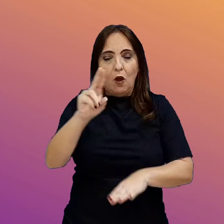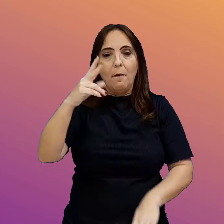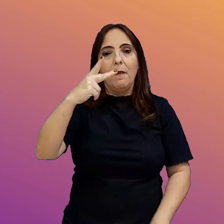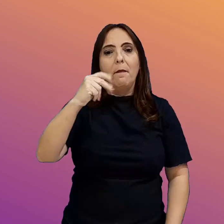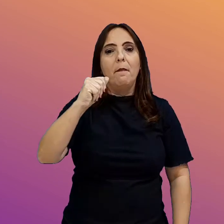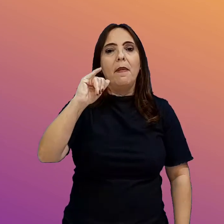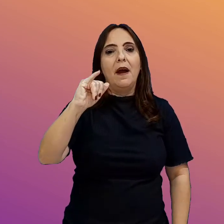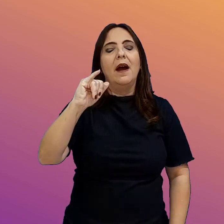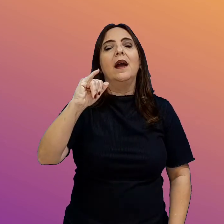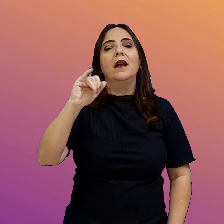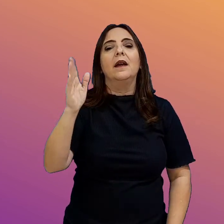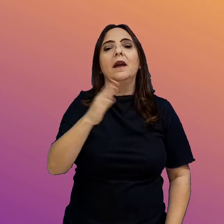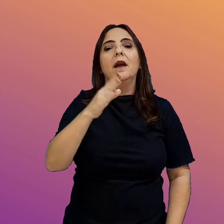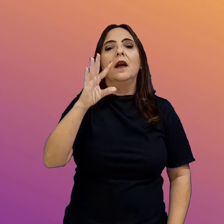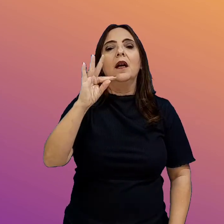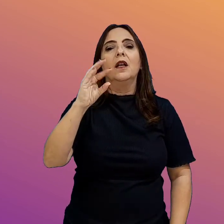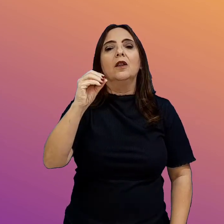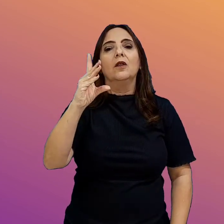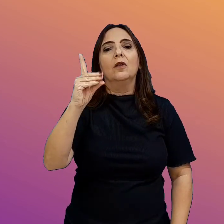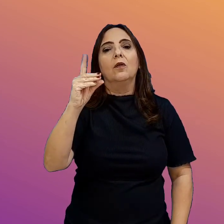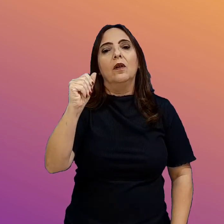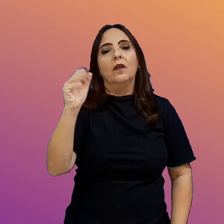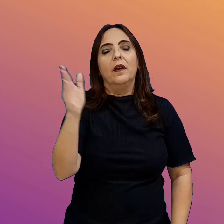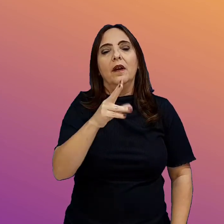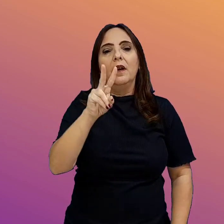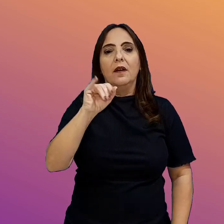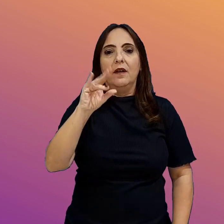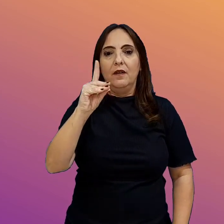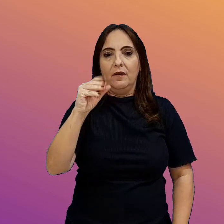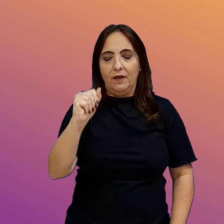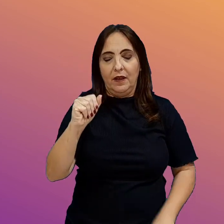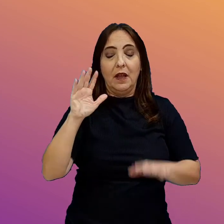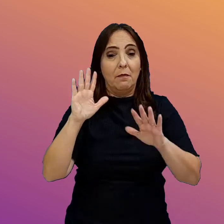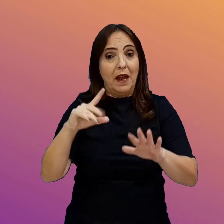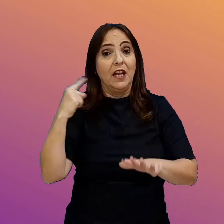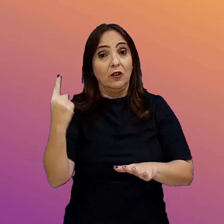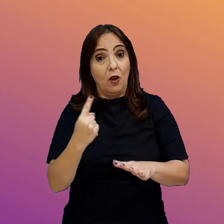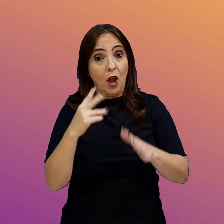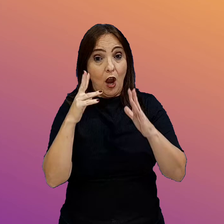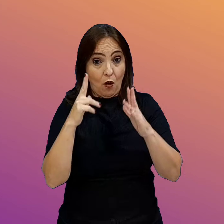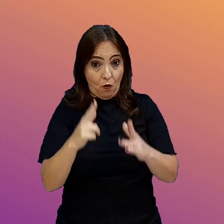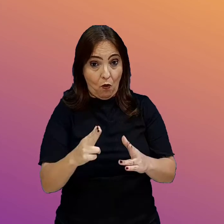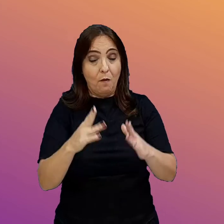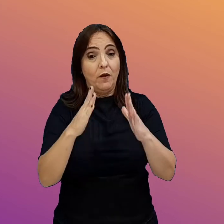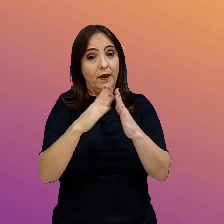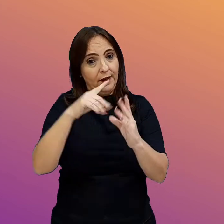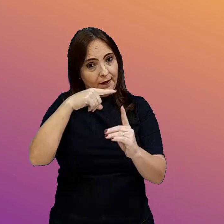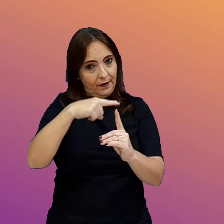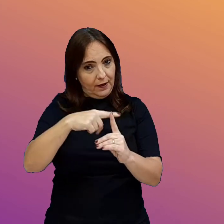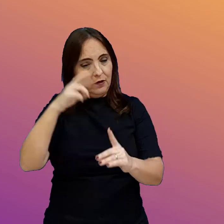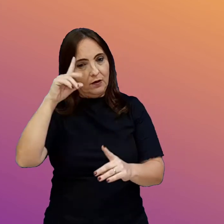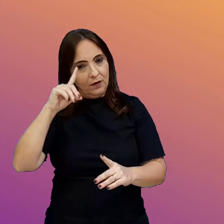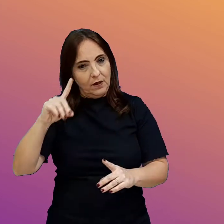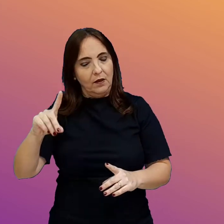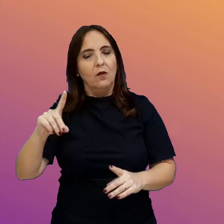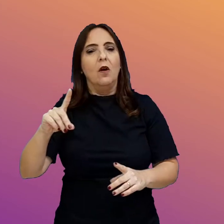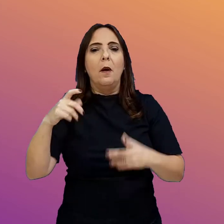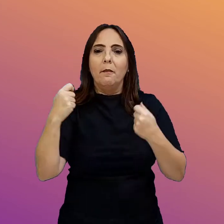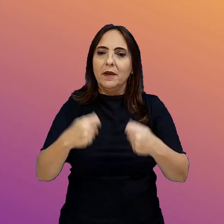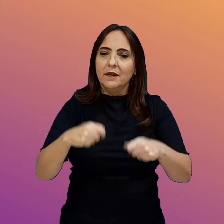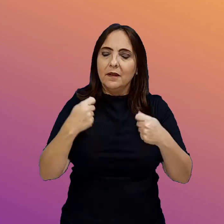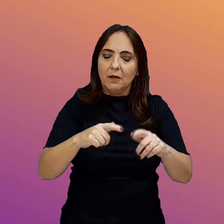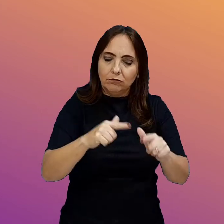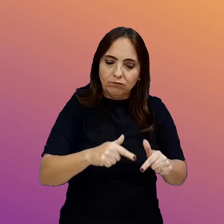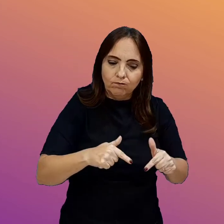mais intencionais como Igreja do Senhor. A verdade é que nós temos crianças nas nossas mãos e